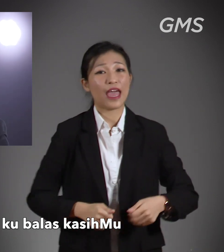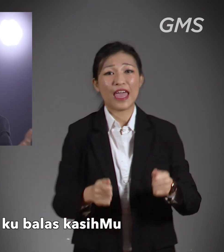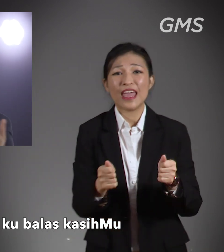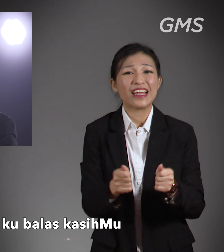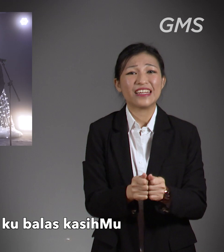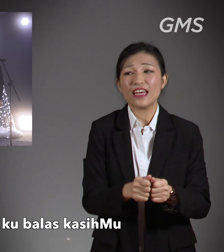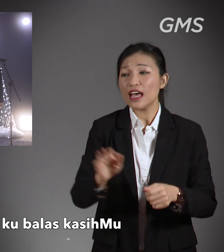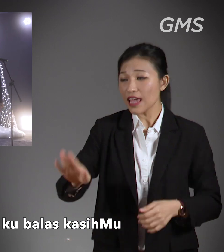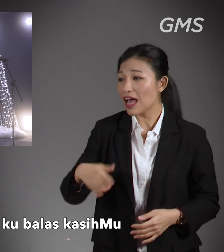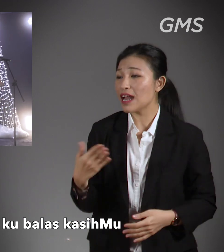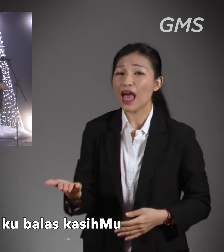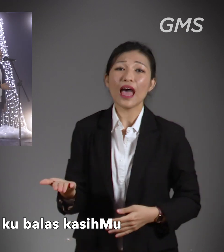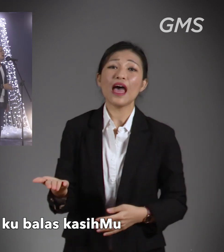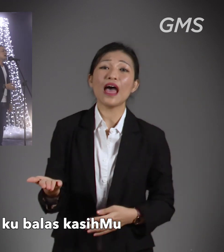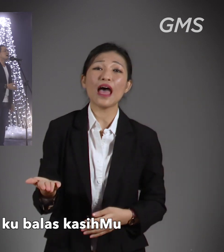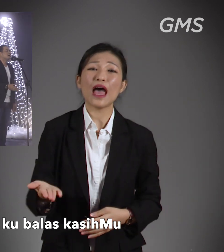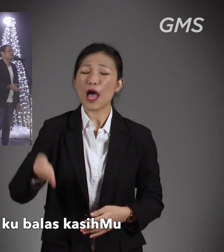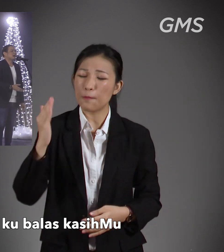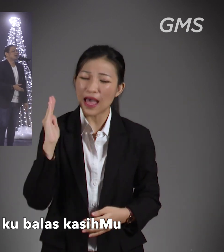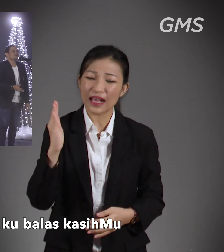Yesus. Dengan